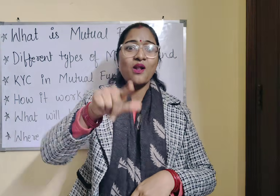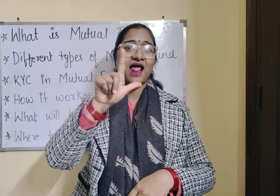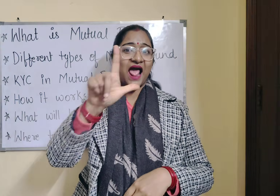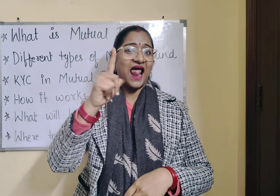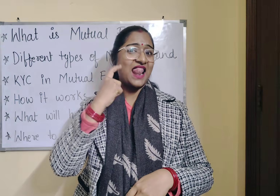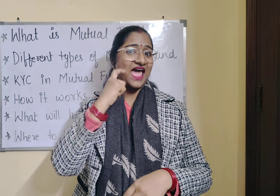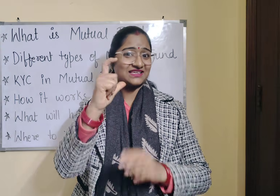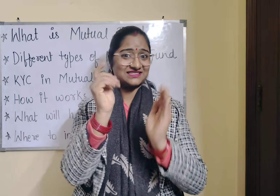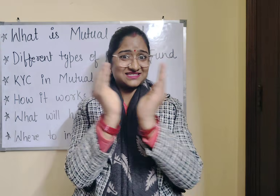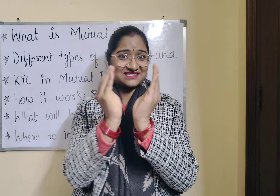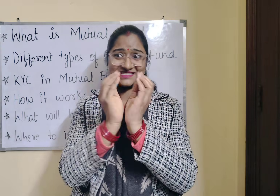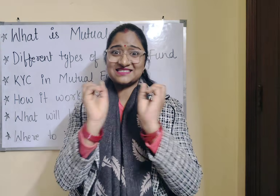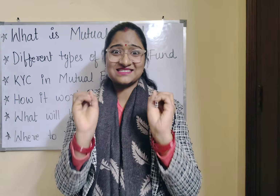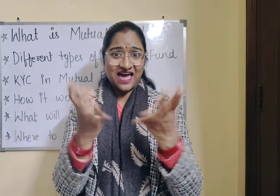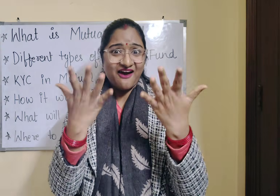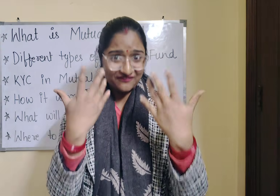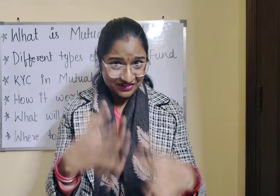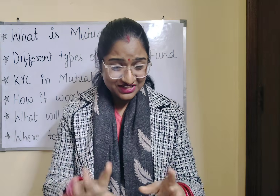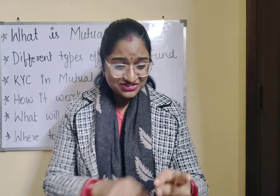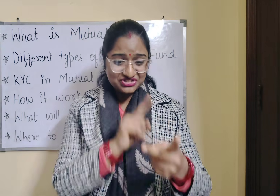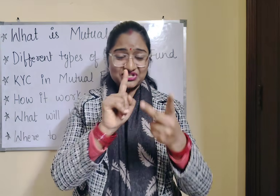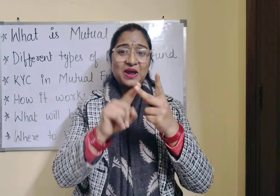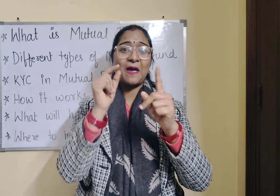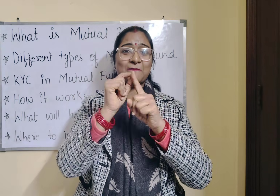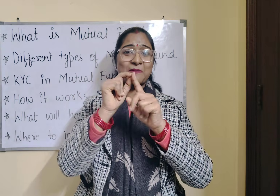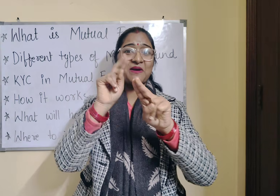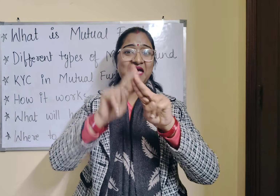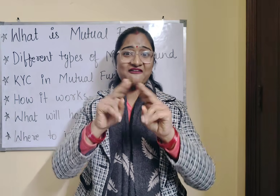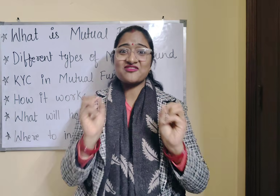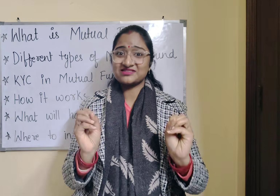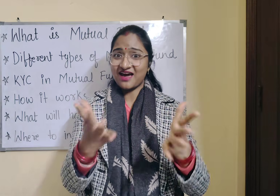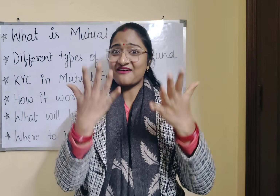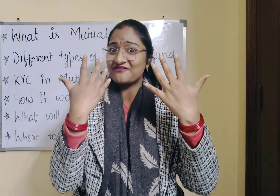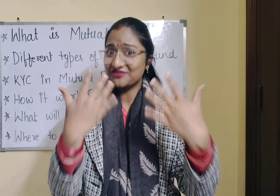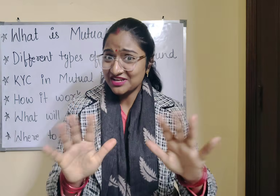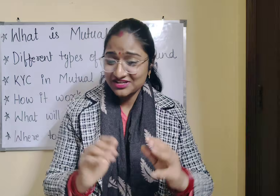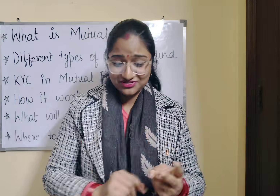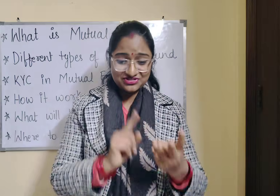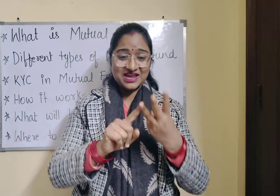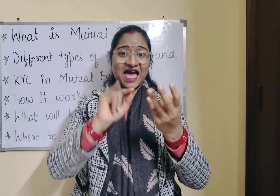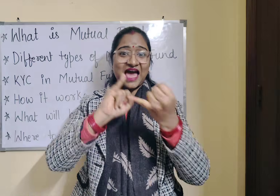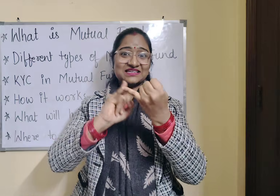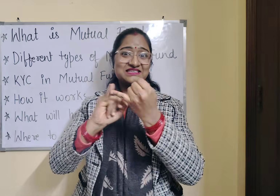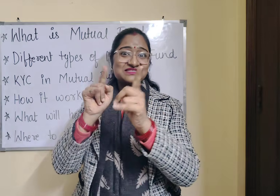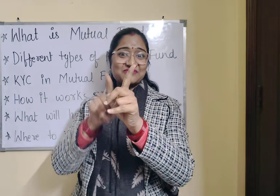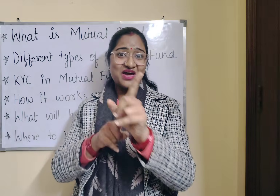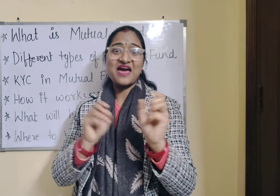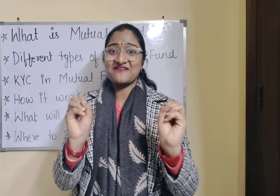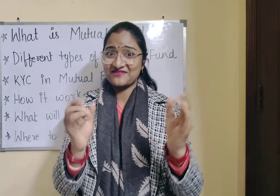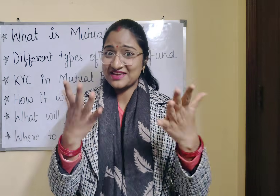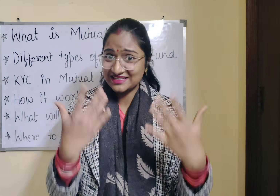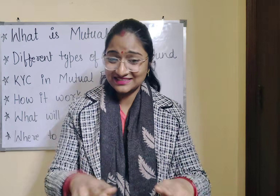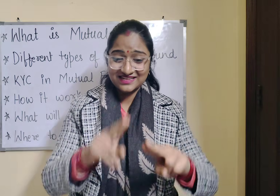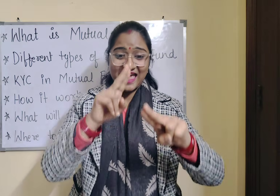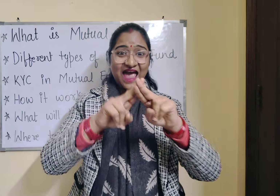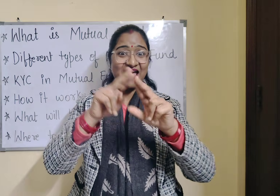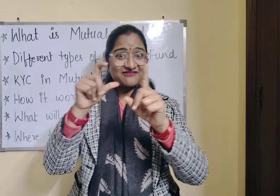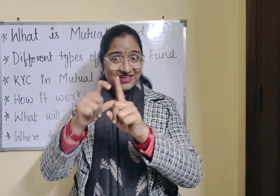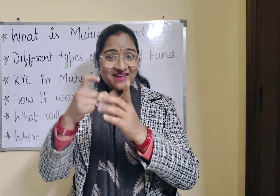भी दिया है कि मेरी इस वीडियोस को देखने के बाद काफ़ी लोगों ने पीपीएफ अकाउंट शुरू कराया है, सुकन्या